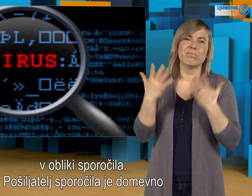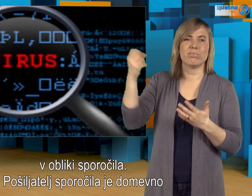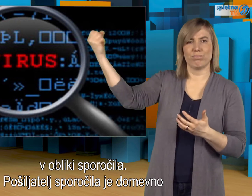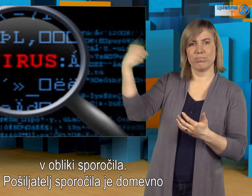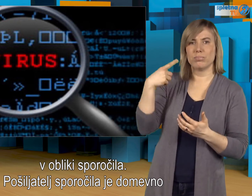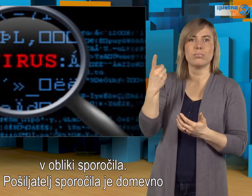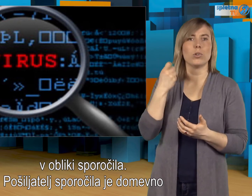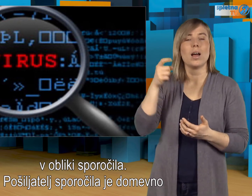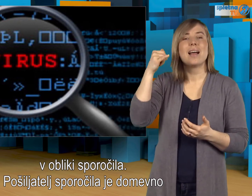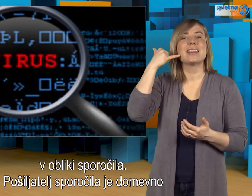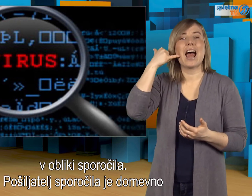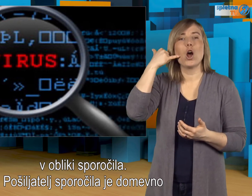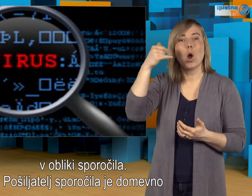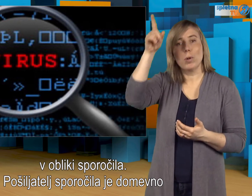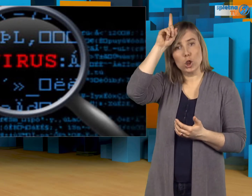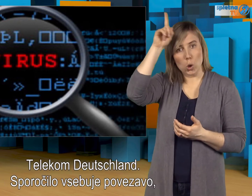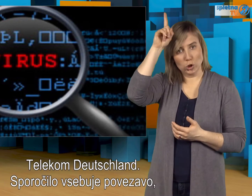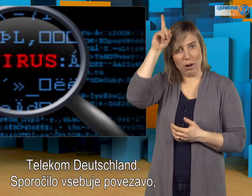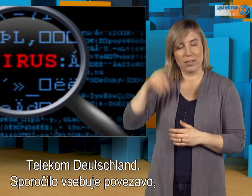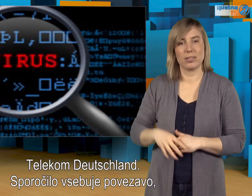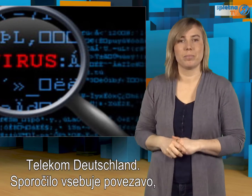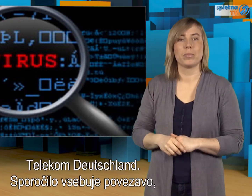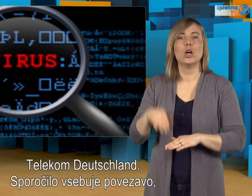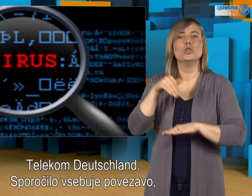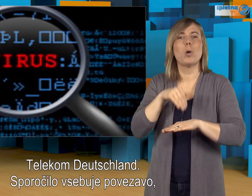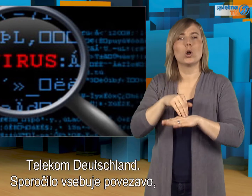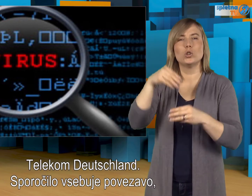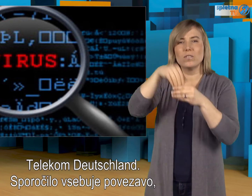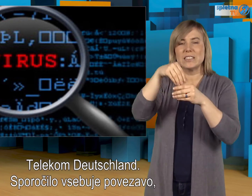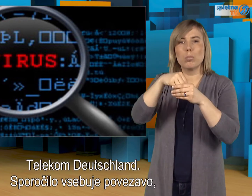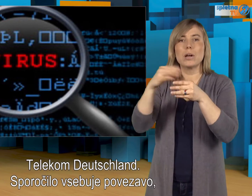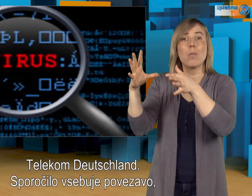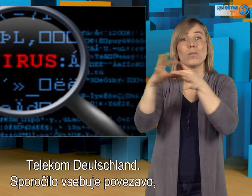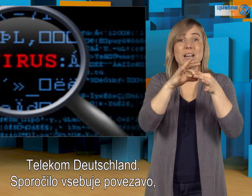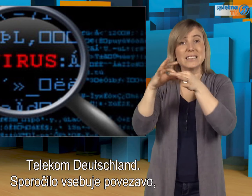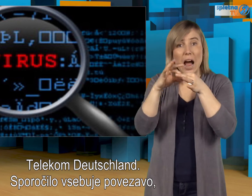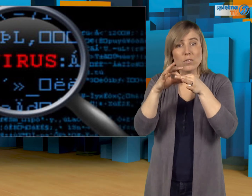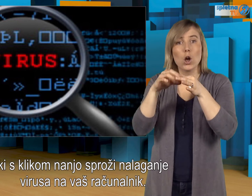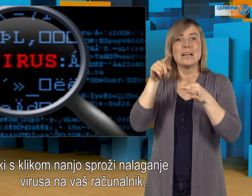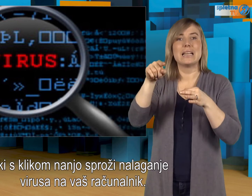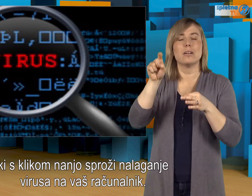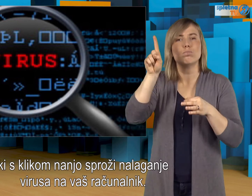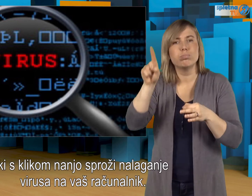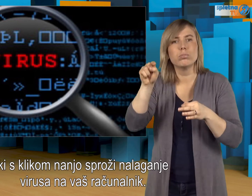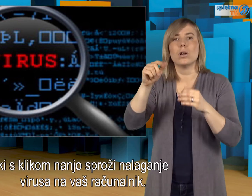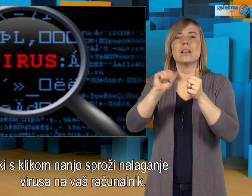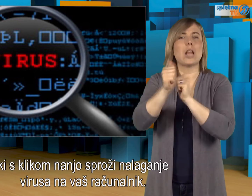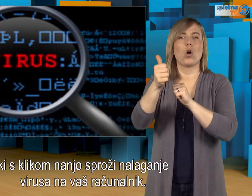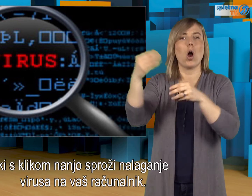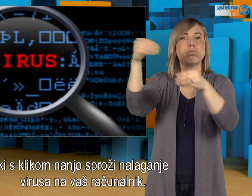Pošiljatelj sporočila je domnevno Telekom Deutschland. Sporočilo vsebuje povezavo, ki s klikom nanjo sproži